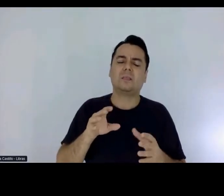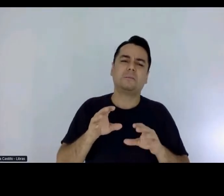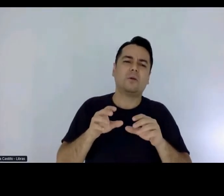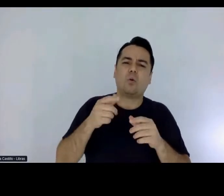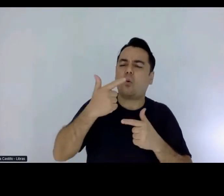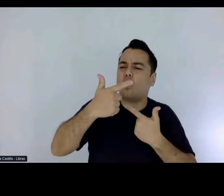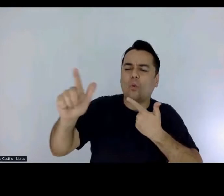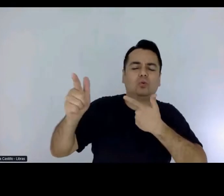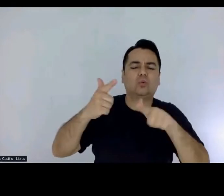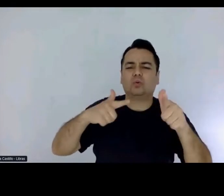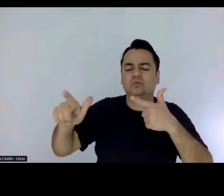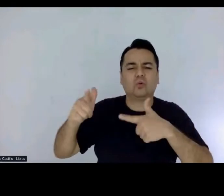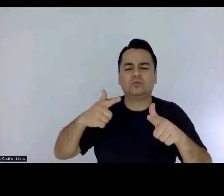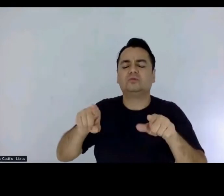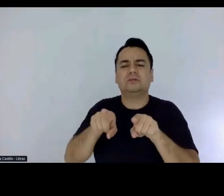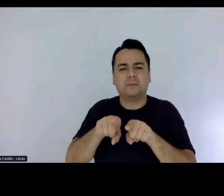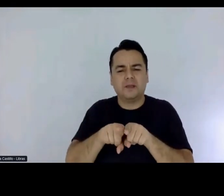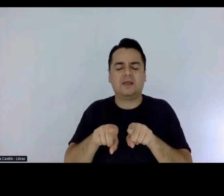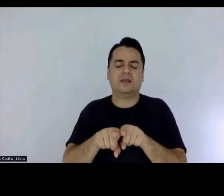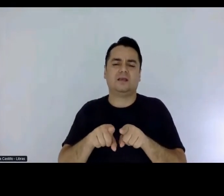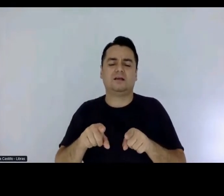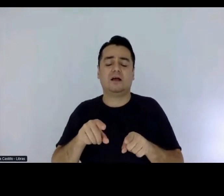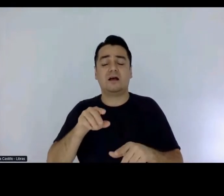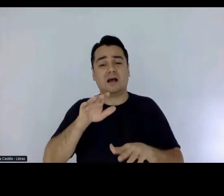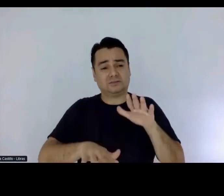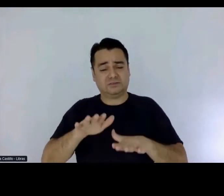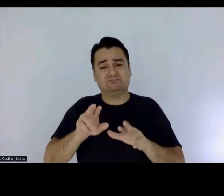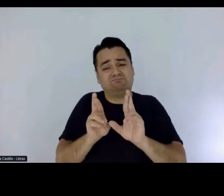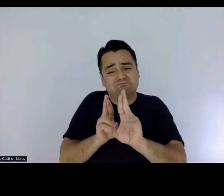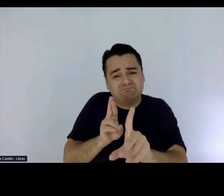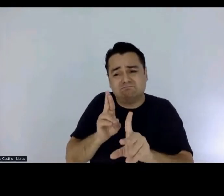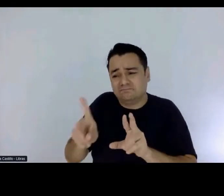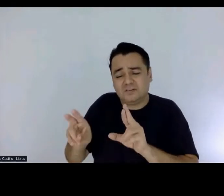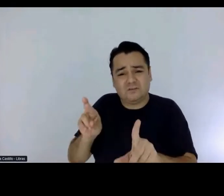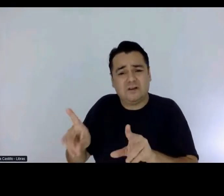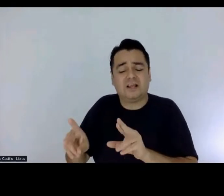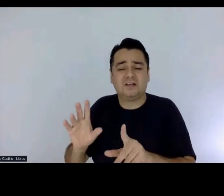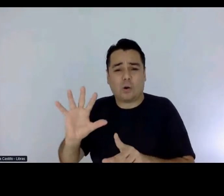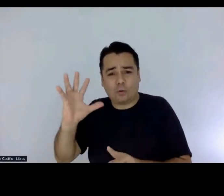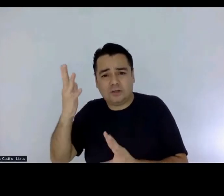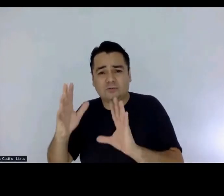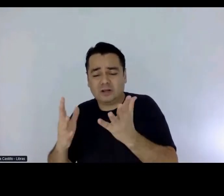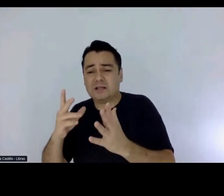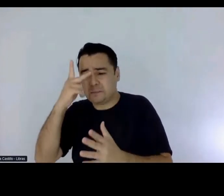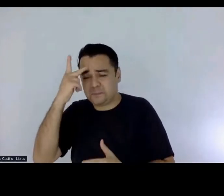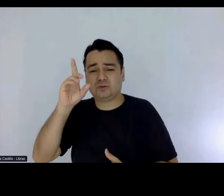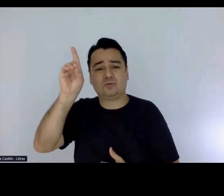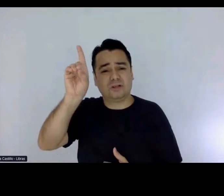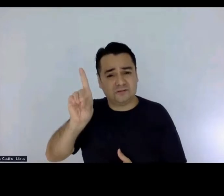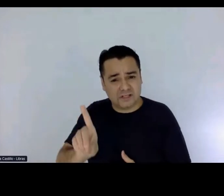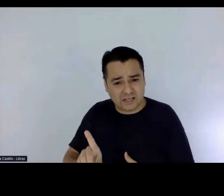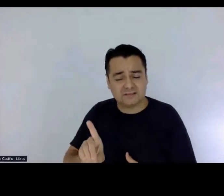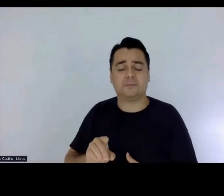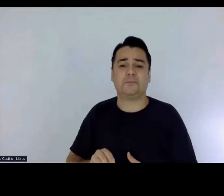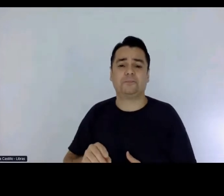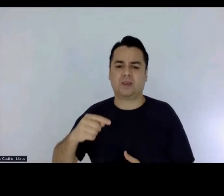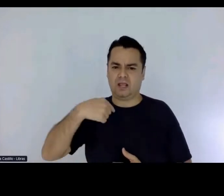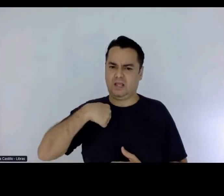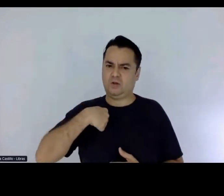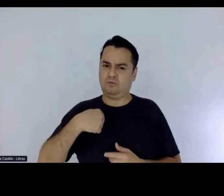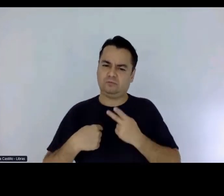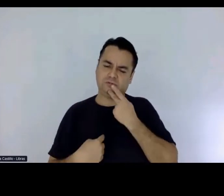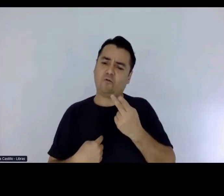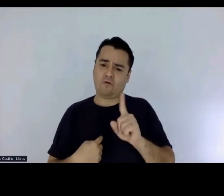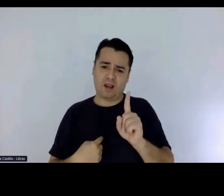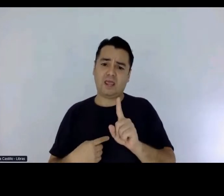outras, e assim, um todo que é tão diferente, né, que é das pessoas com deficiência. Eu aqui não disse, mas eu sou